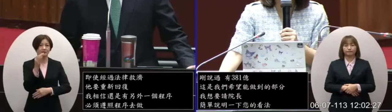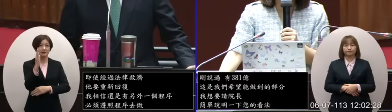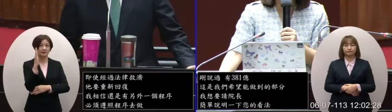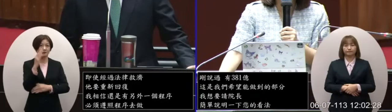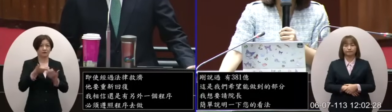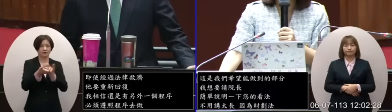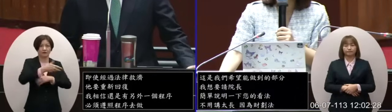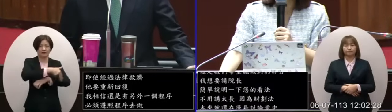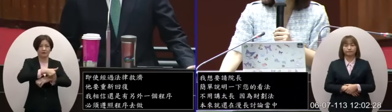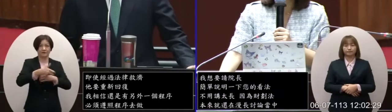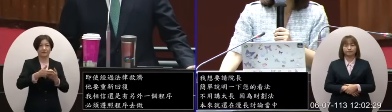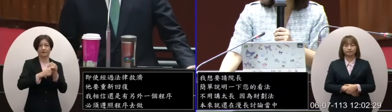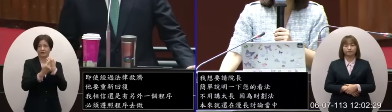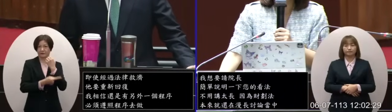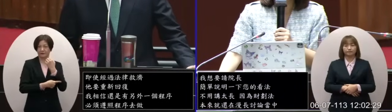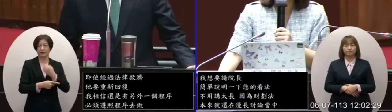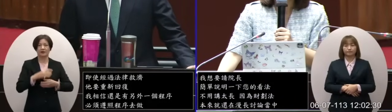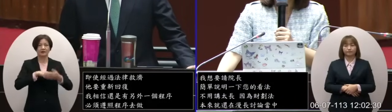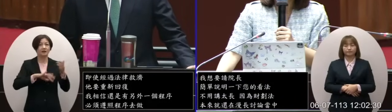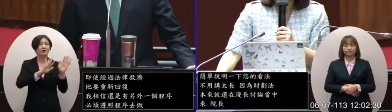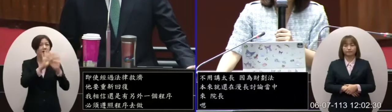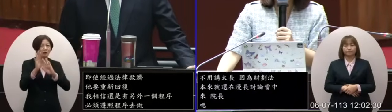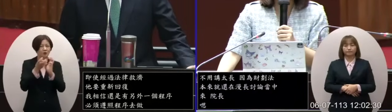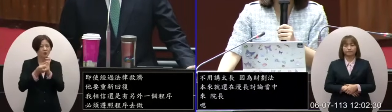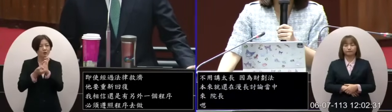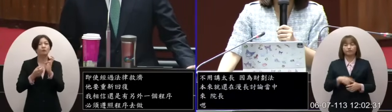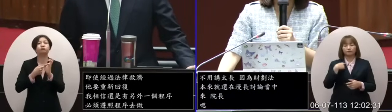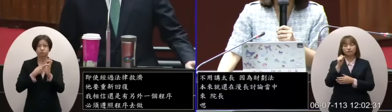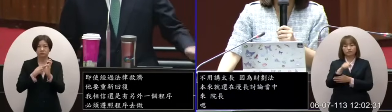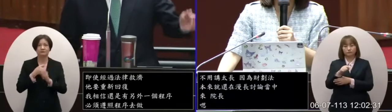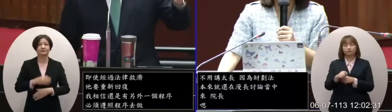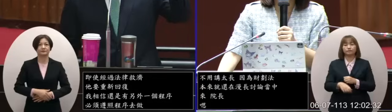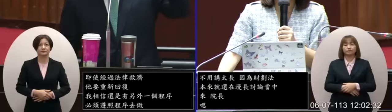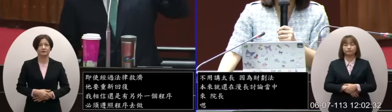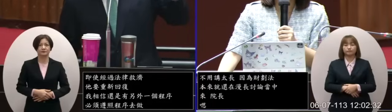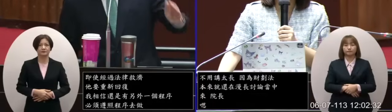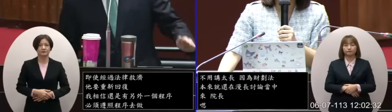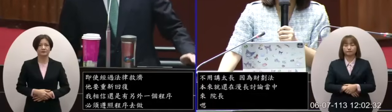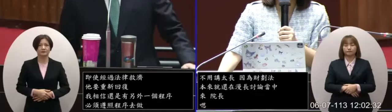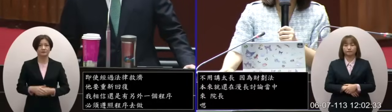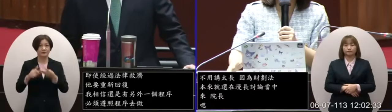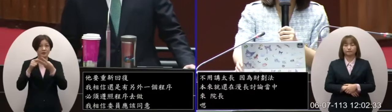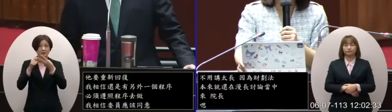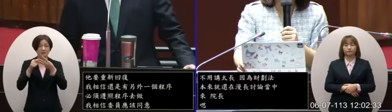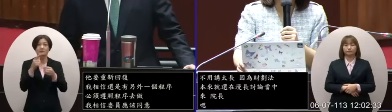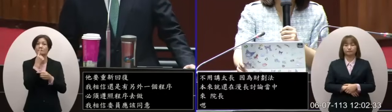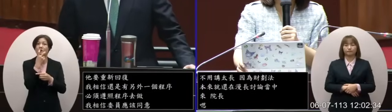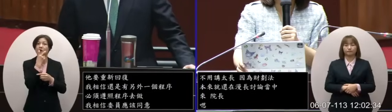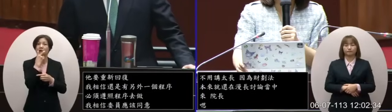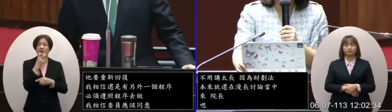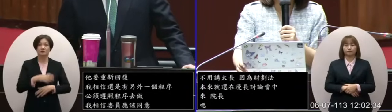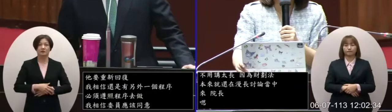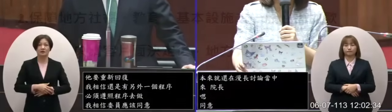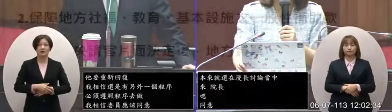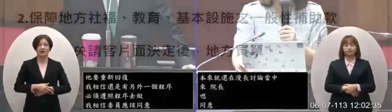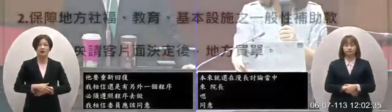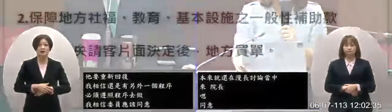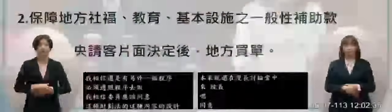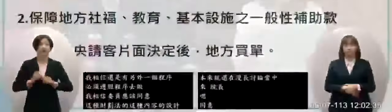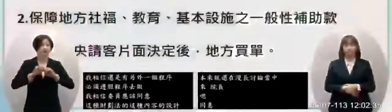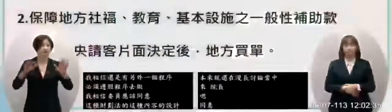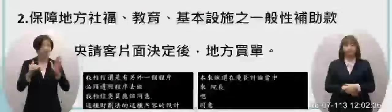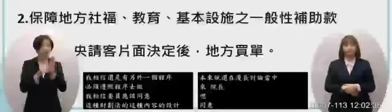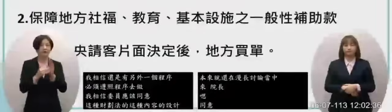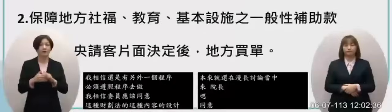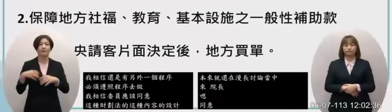这种内容的设计是一个非常精密的工程。 同意。 好，第三点，中央请客片面决定